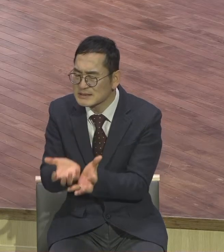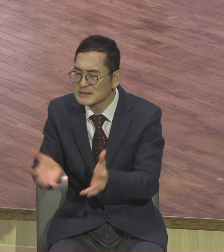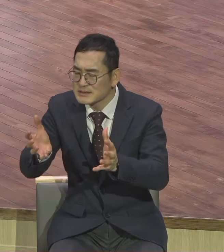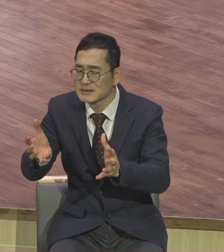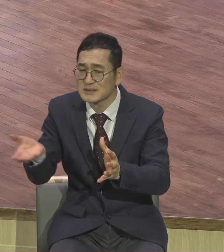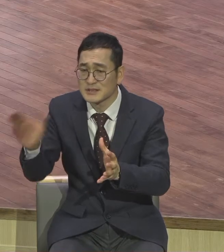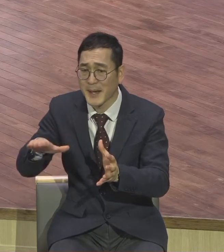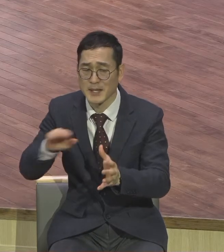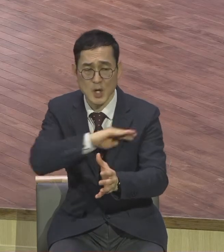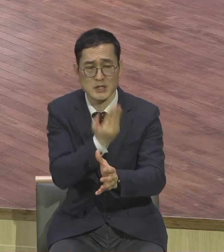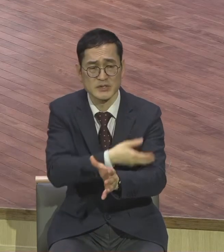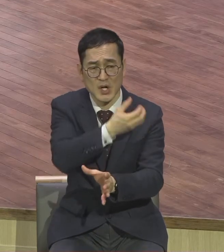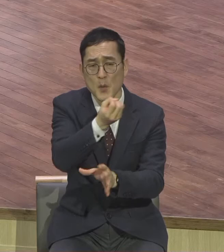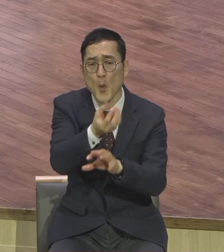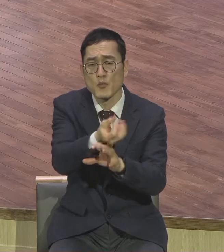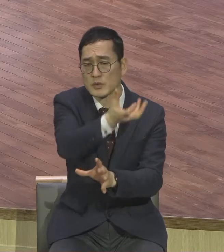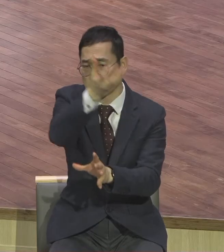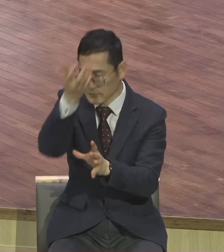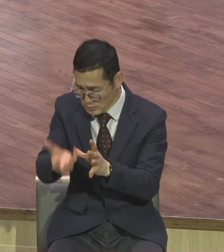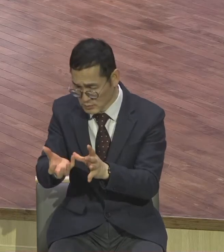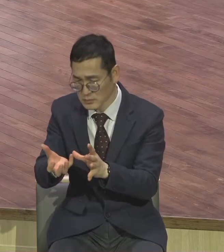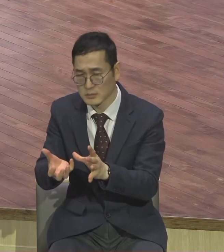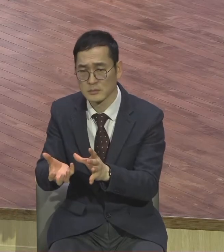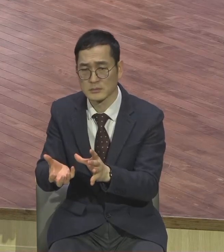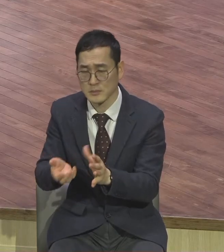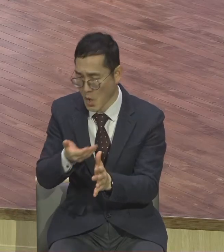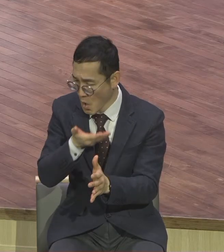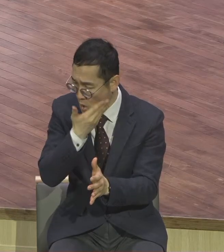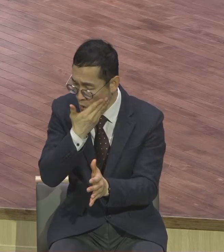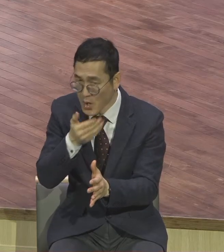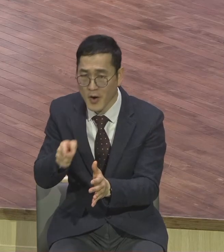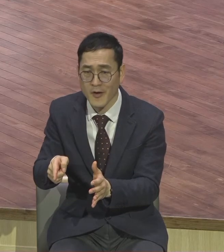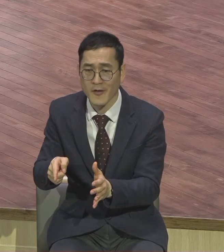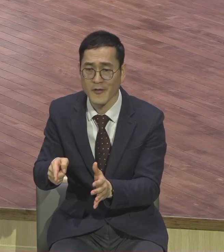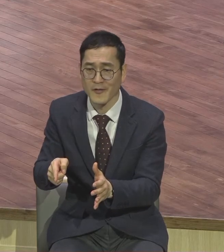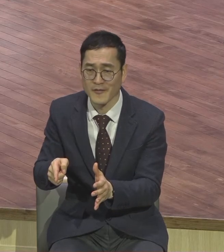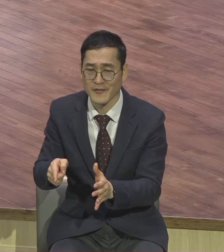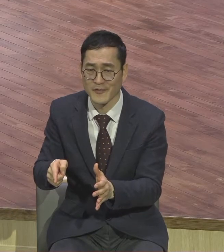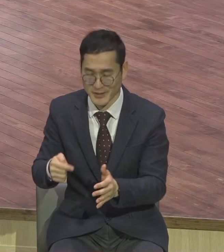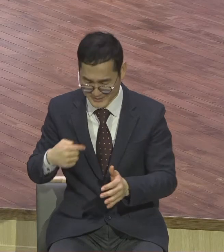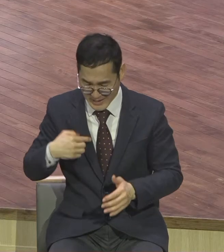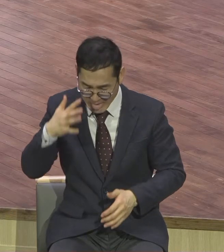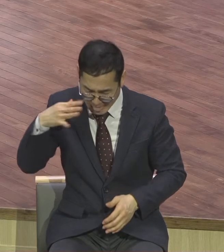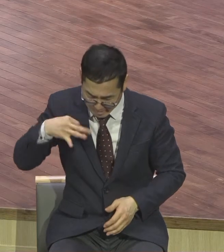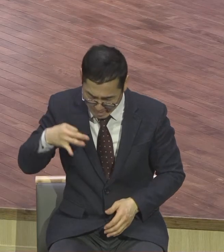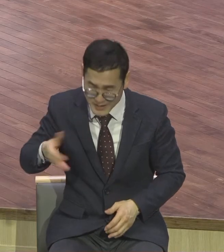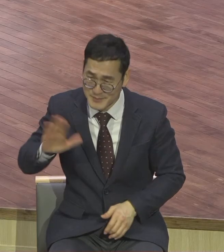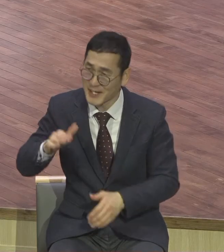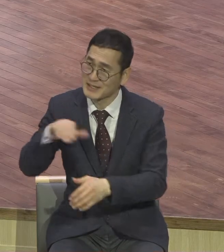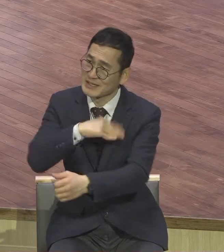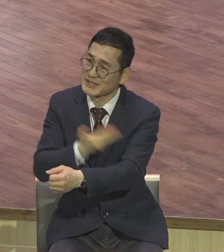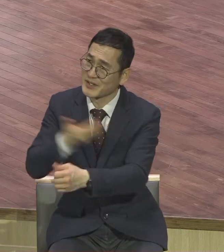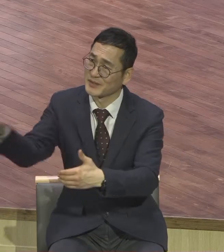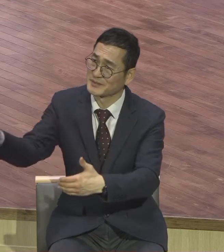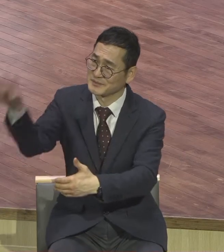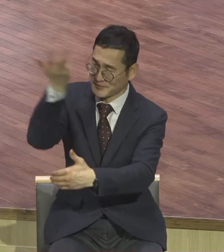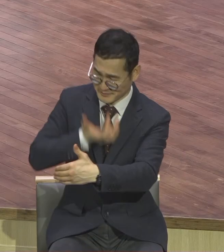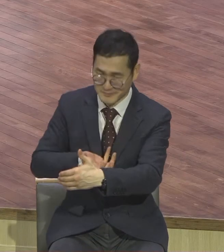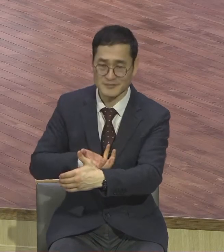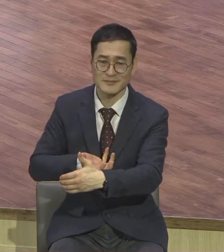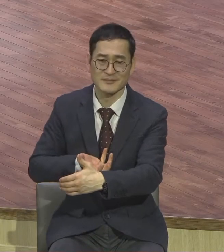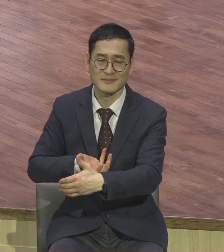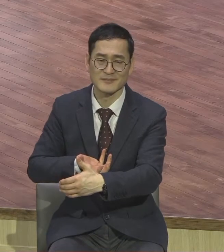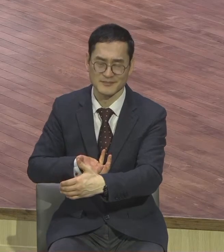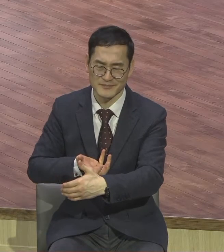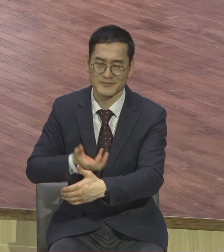그 능력 하나님께 있다고 하나님께 우리가 있는 게 아니요 하나님께 있다고 마틴 루터가